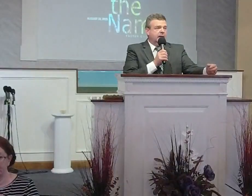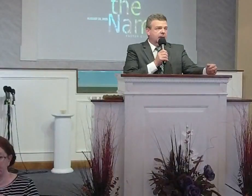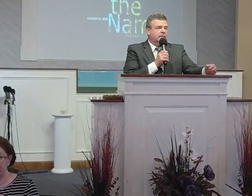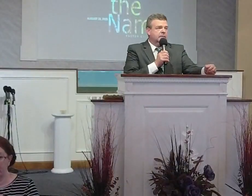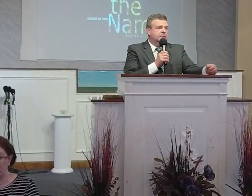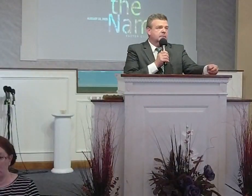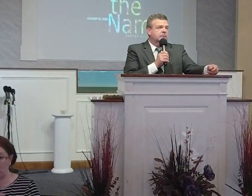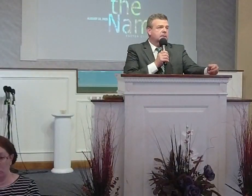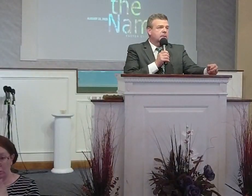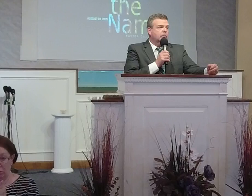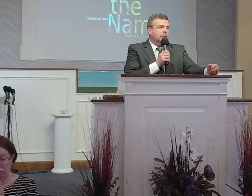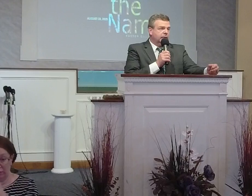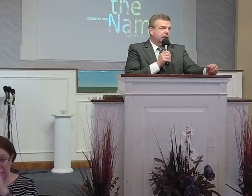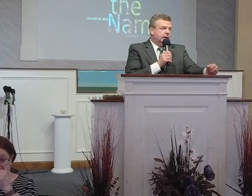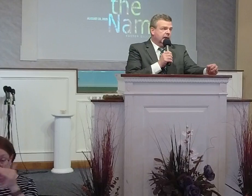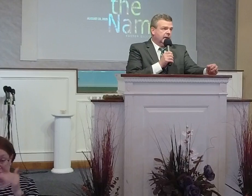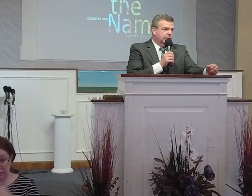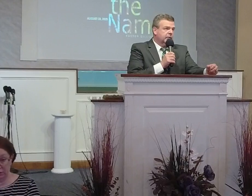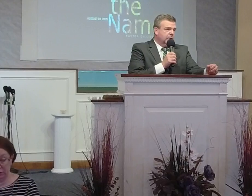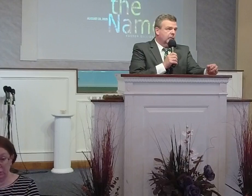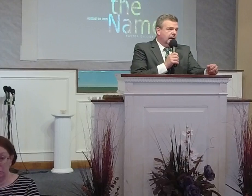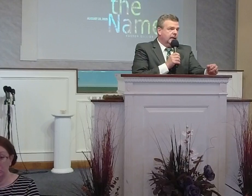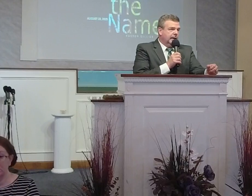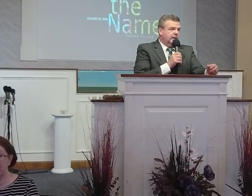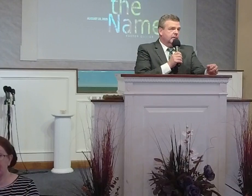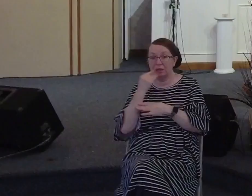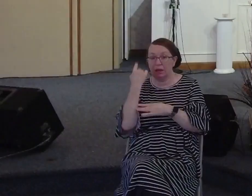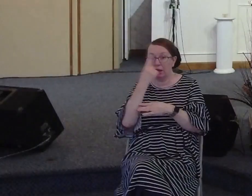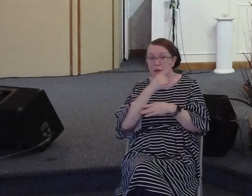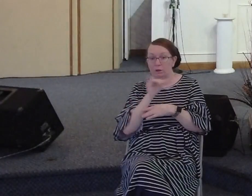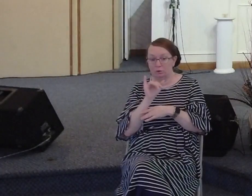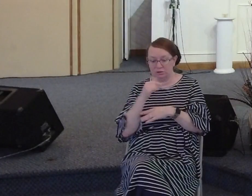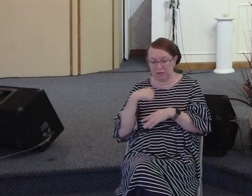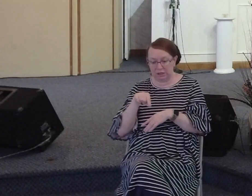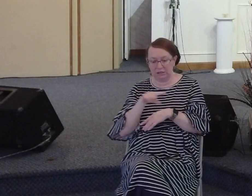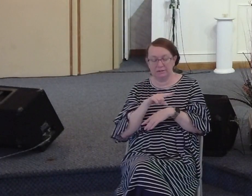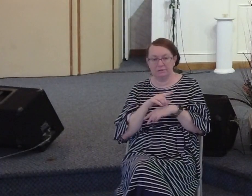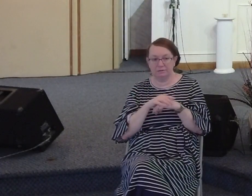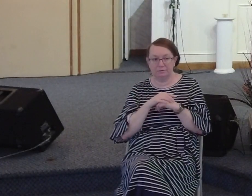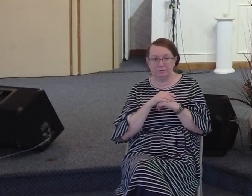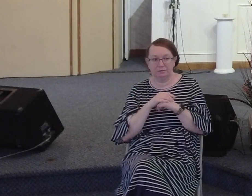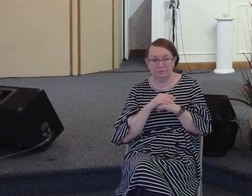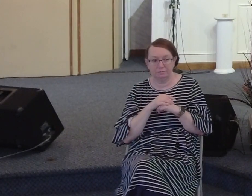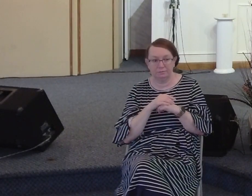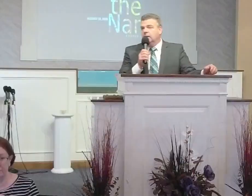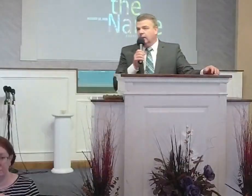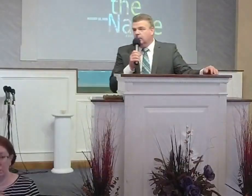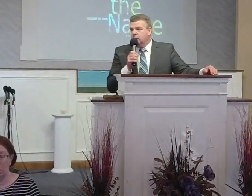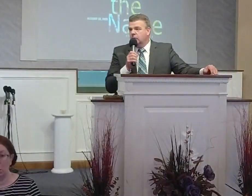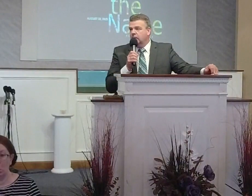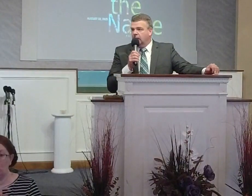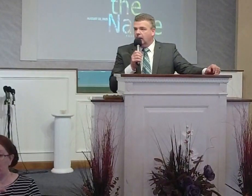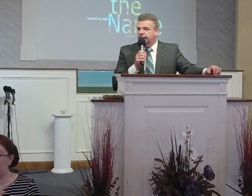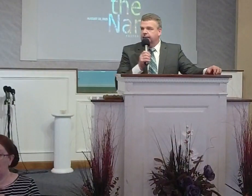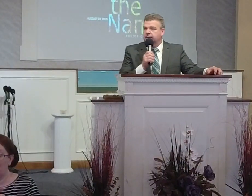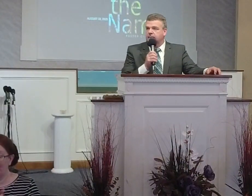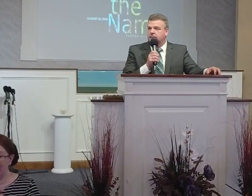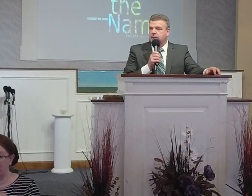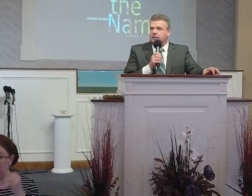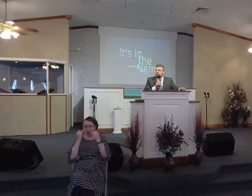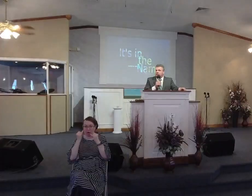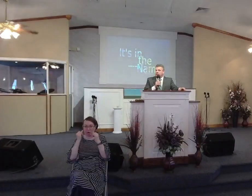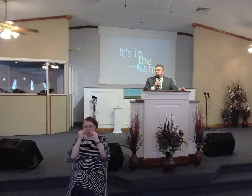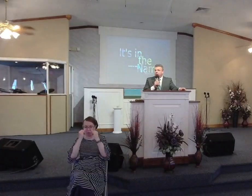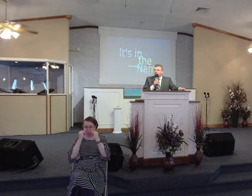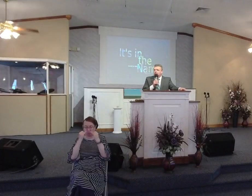mismo. Cuando nosotros llegamos ahí, nosotros vamos a ver que Dios es mucho como somos nosotros, porque nosotros